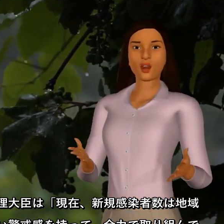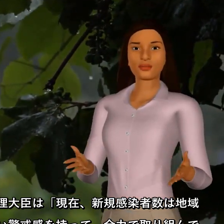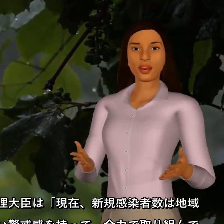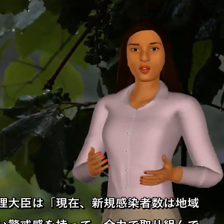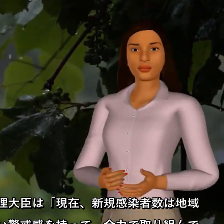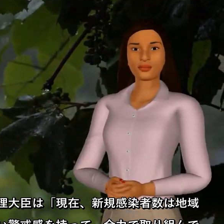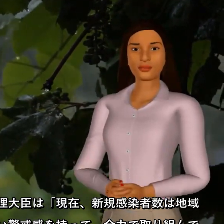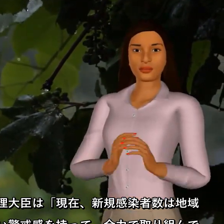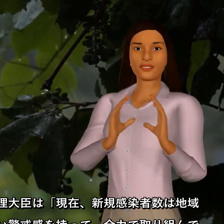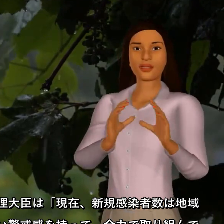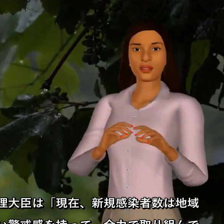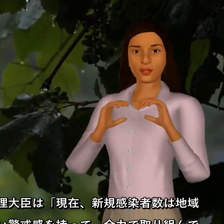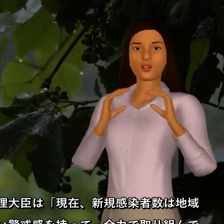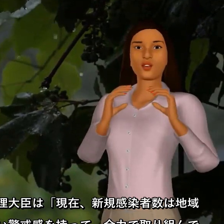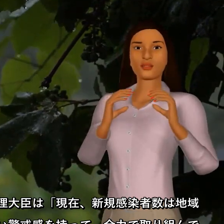ました。